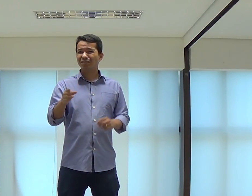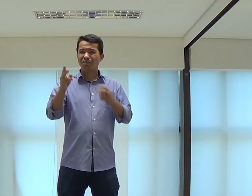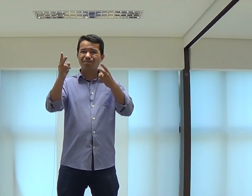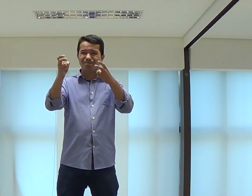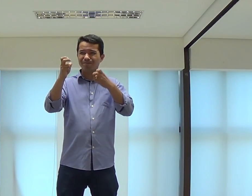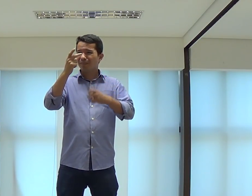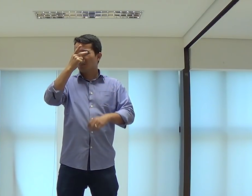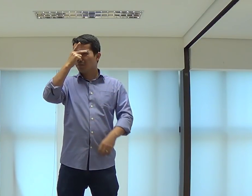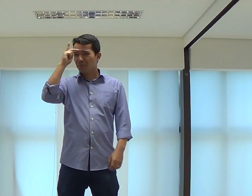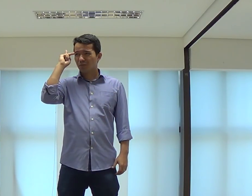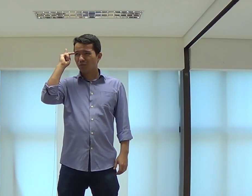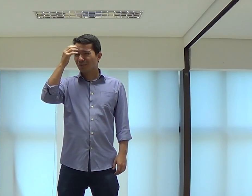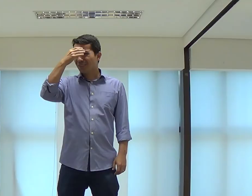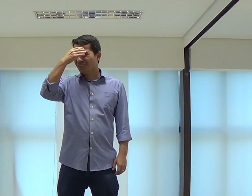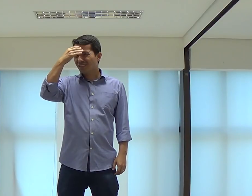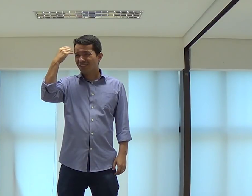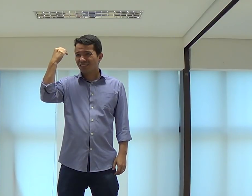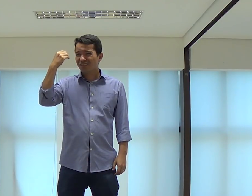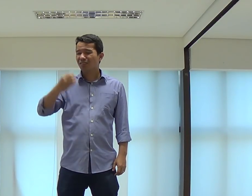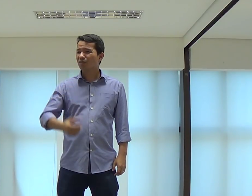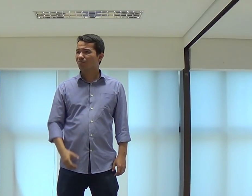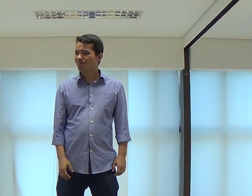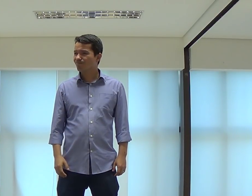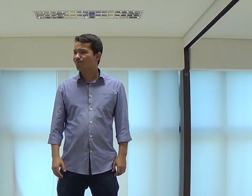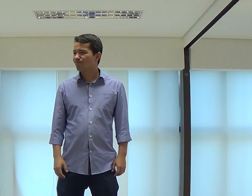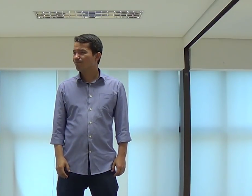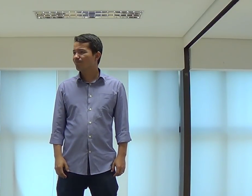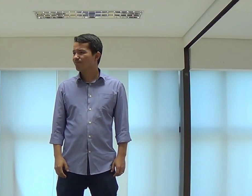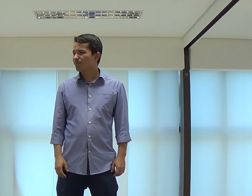mundo, porque eu já percebi que as pessoas se esqueceram disso.